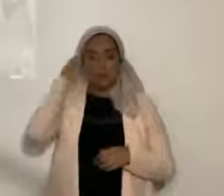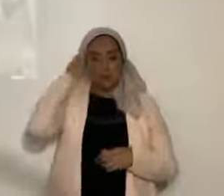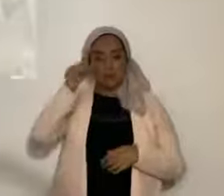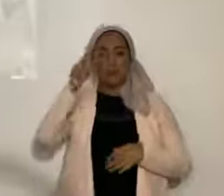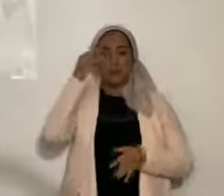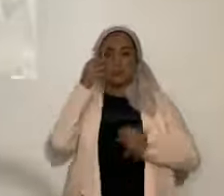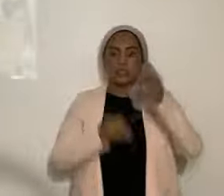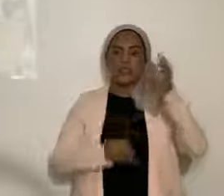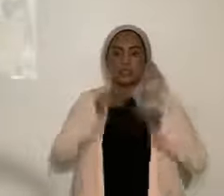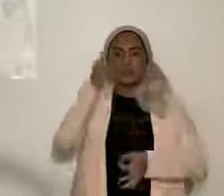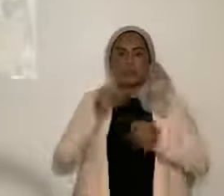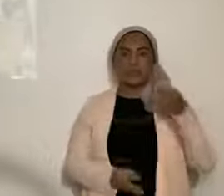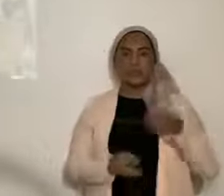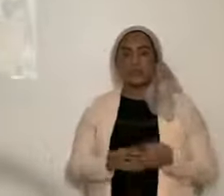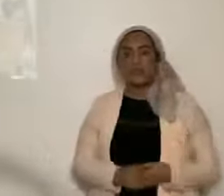juicio,